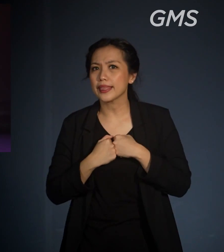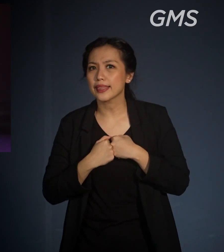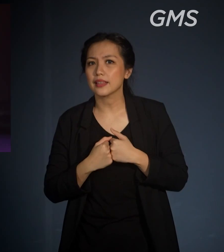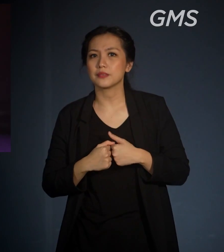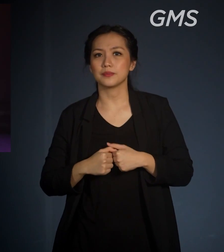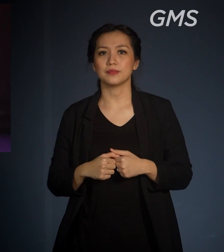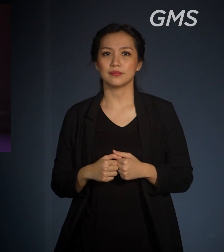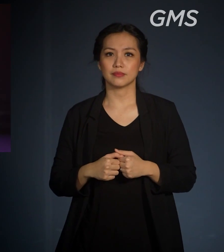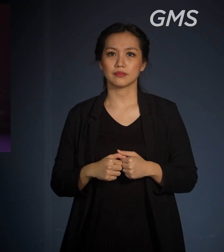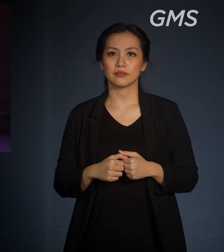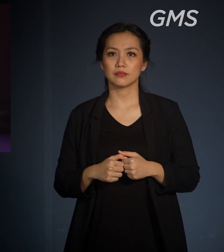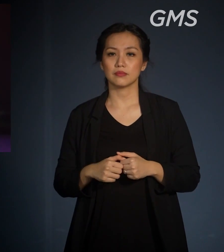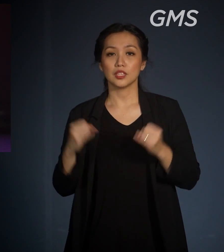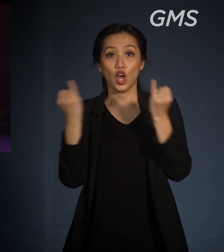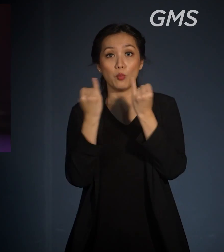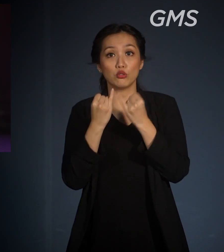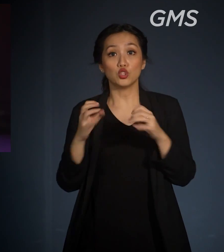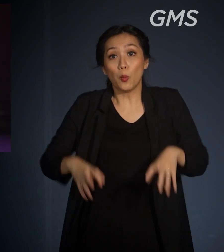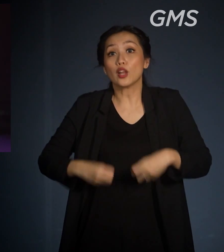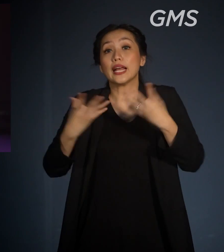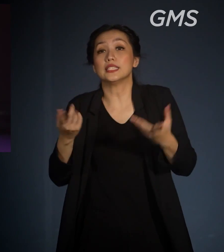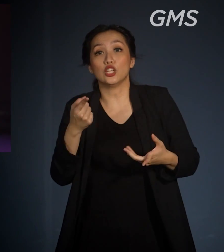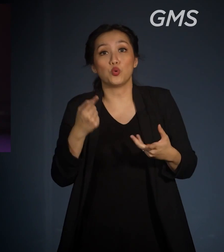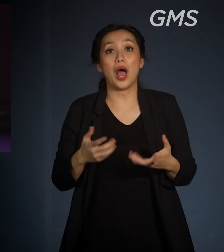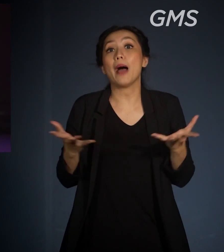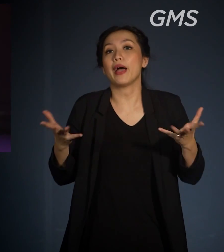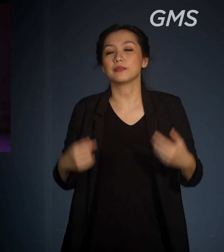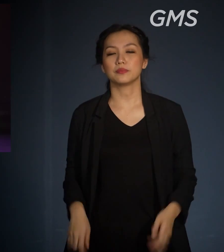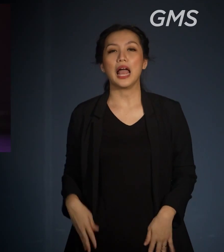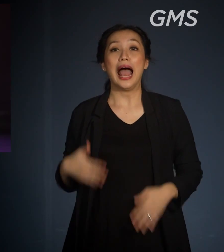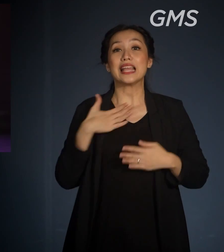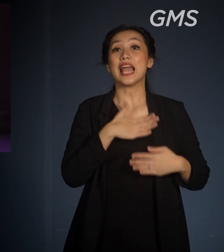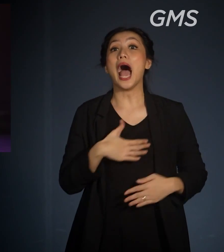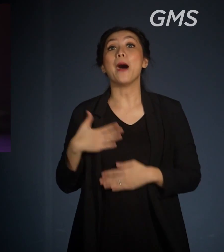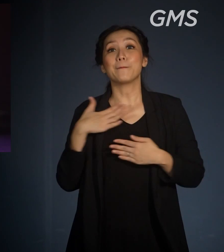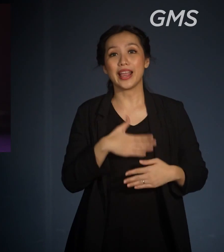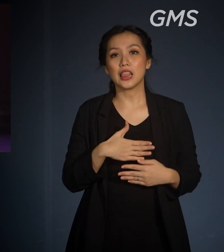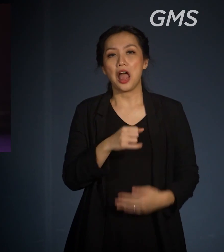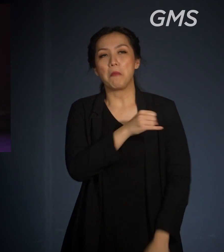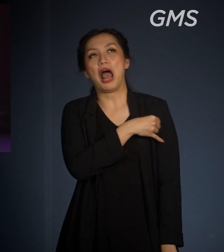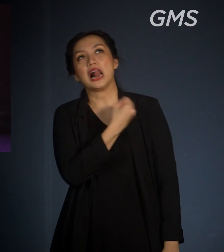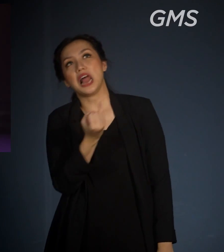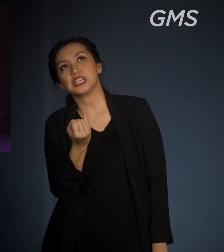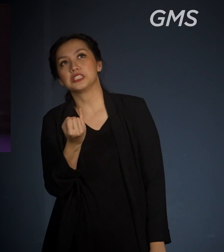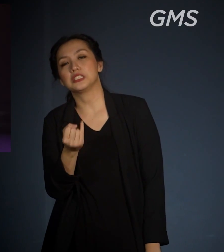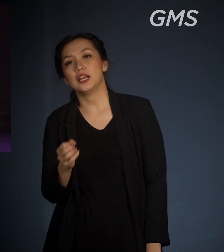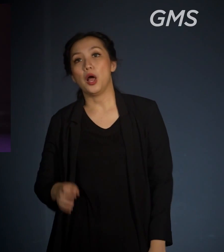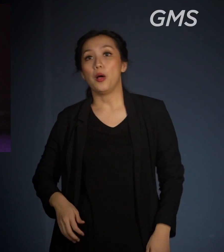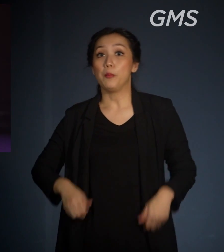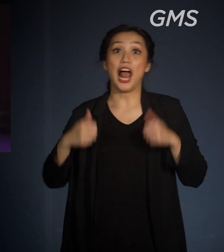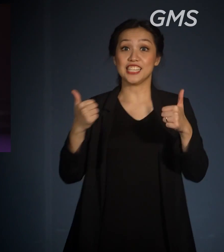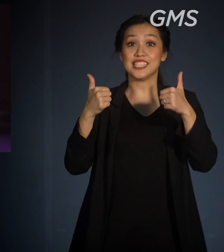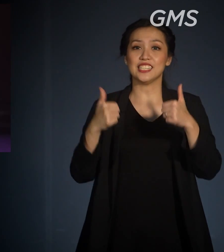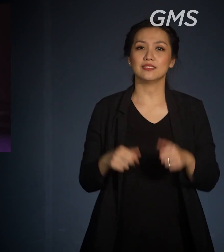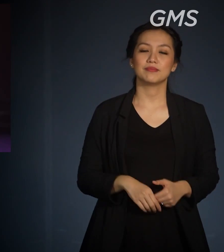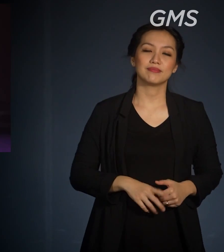Salah satu musuh terbesar potensi itu adalah kenyamanan, kemalasan, dan bahkan keberhasilan.